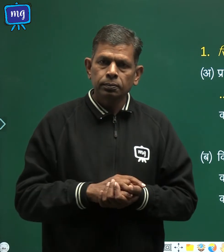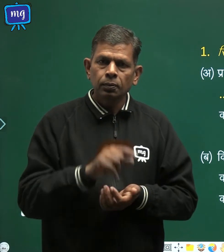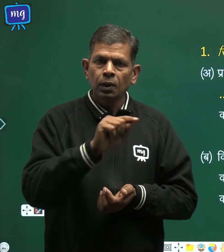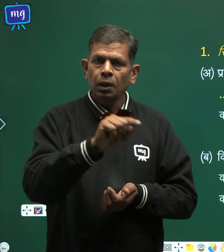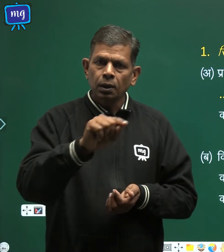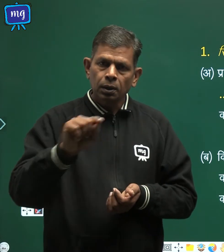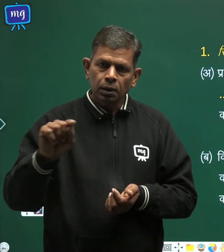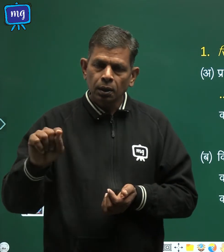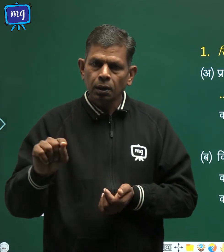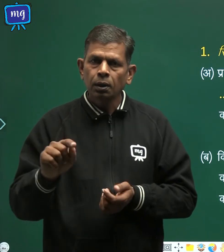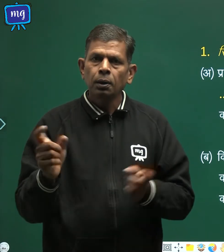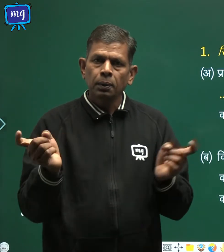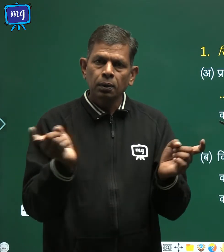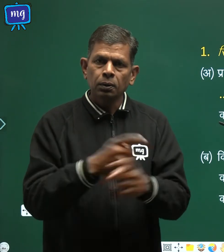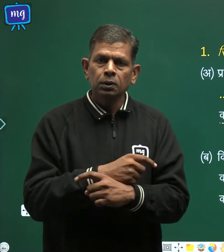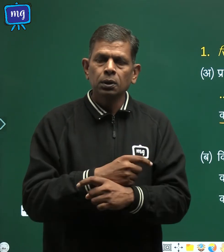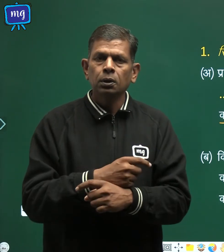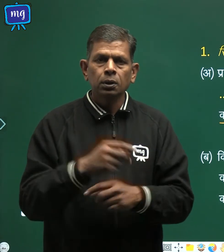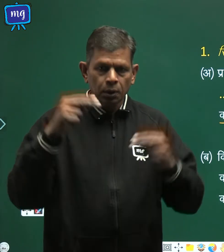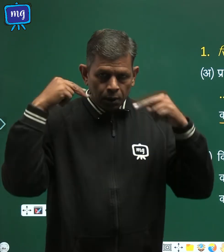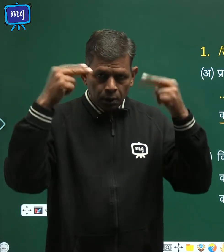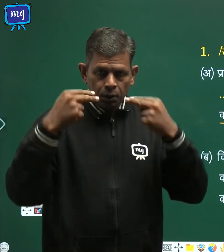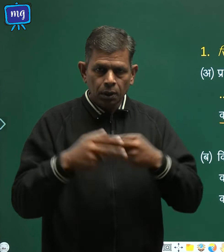डैश परिवर्तन के कारण